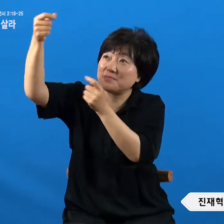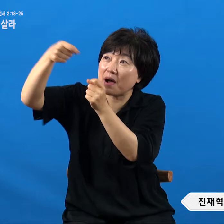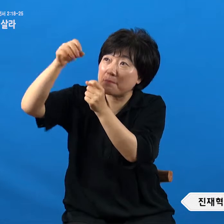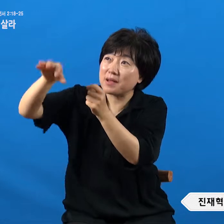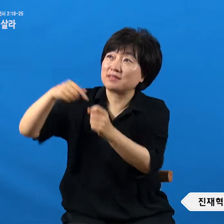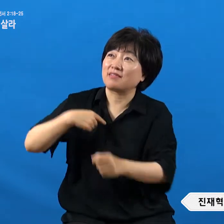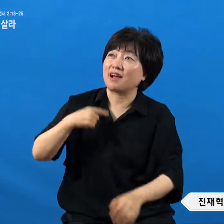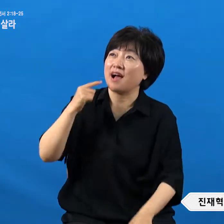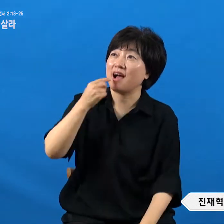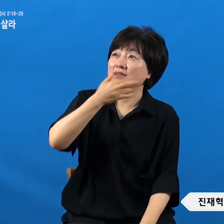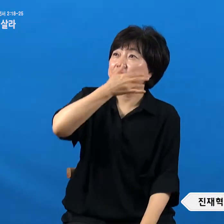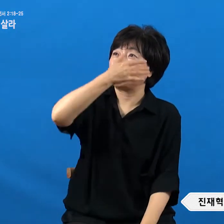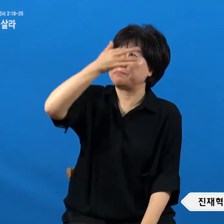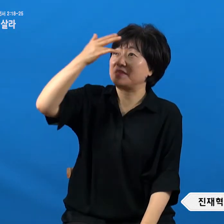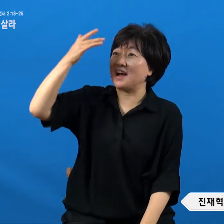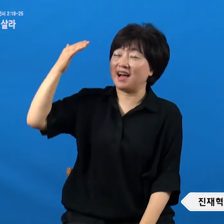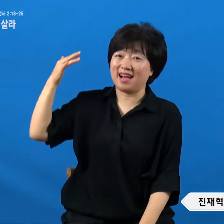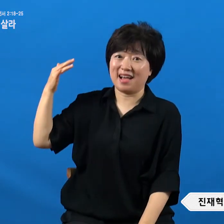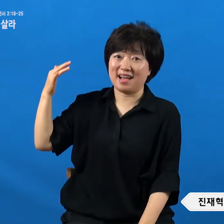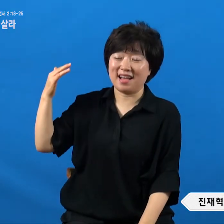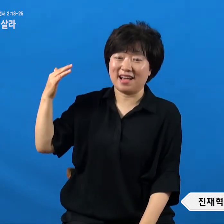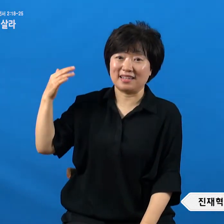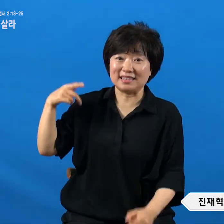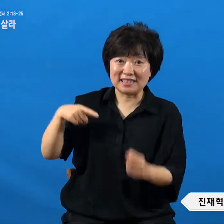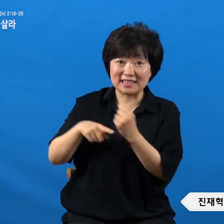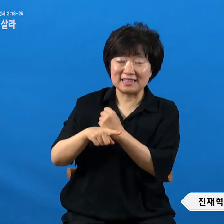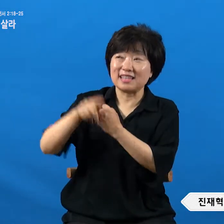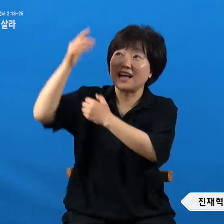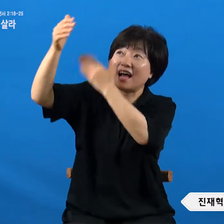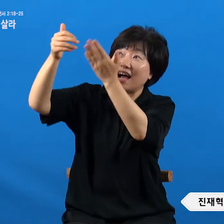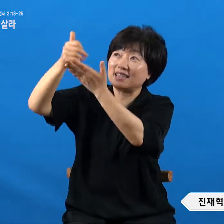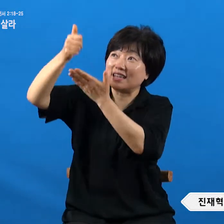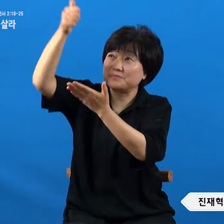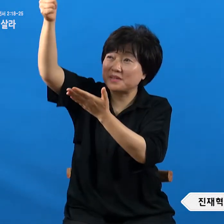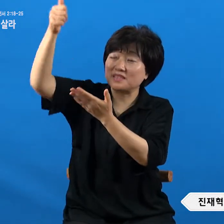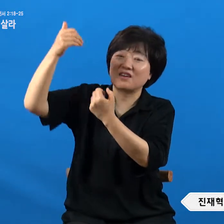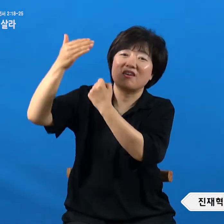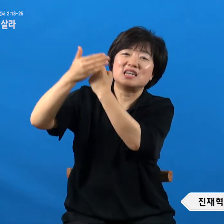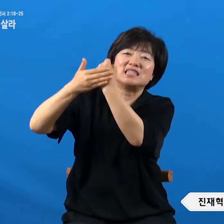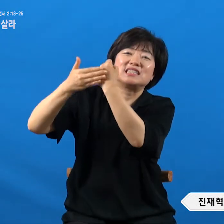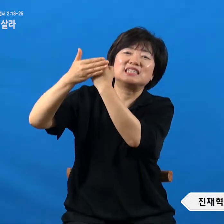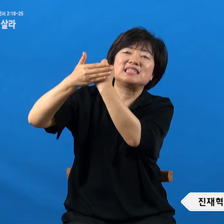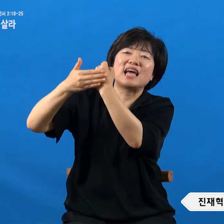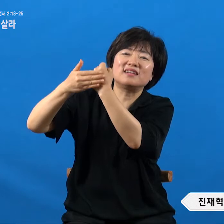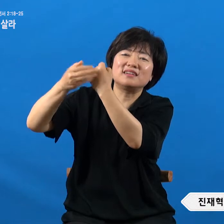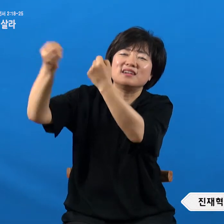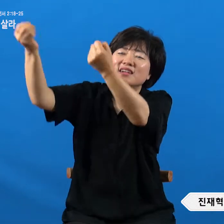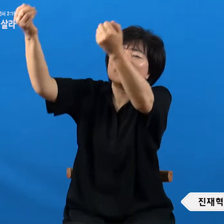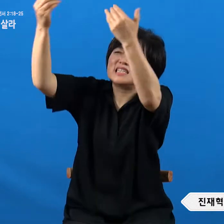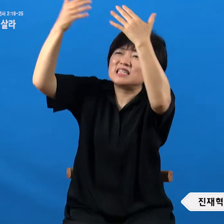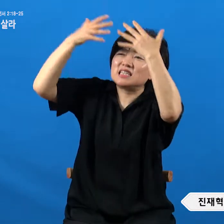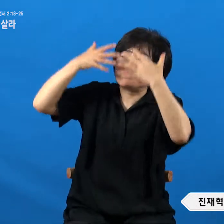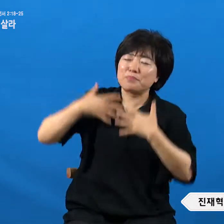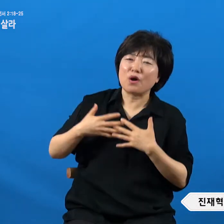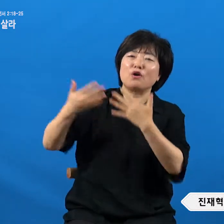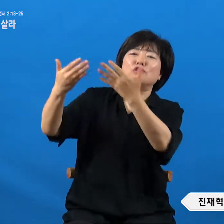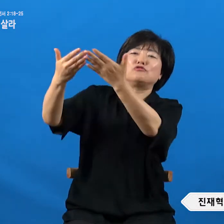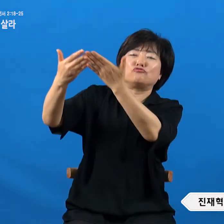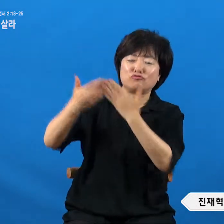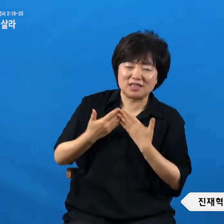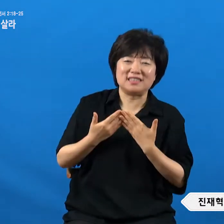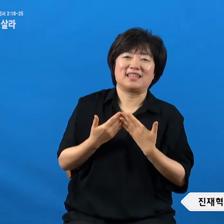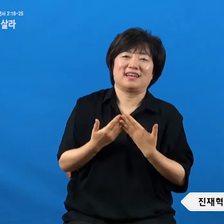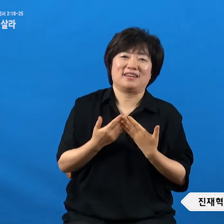앞에서 아름답다는 것, 다시 번역한다면 하나님께서 은혜를 입게